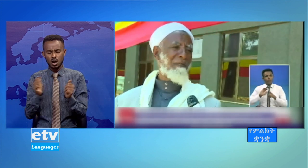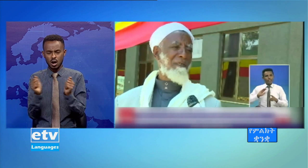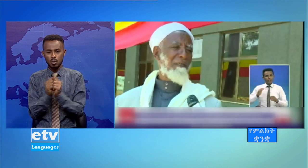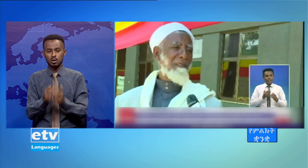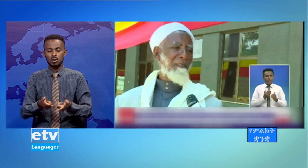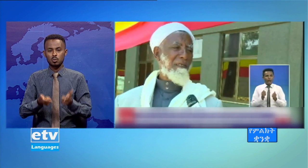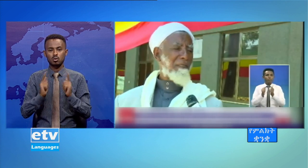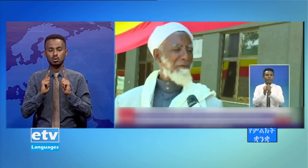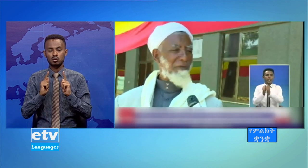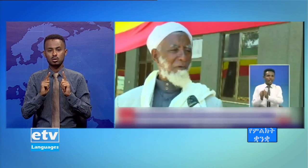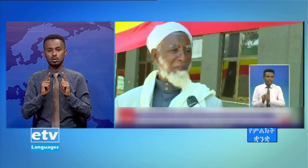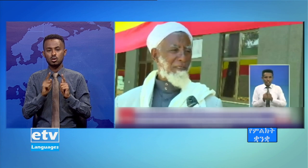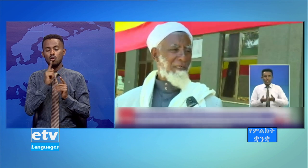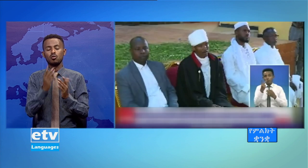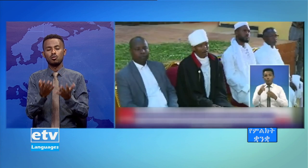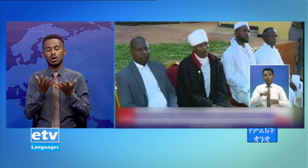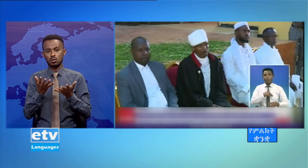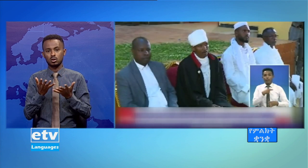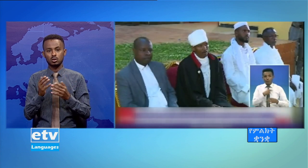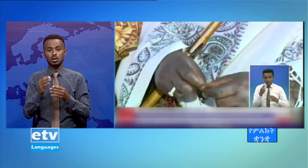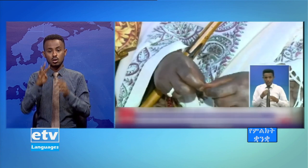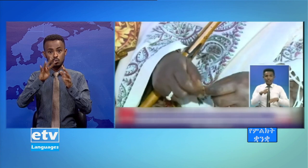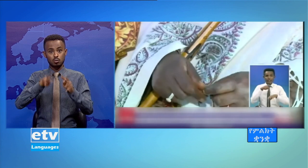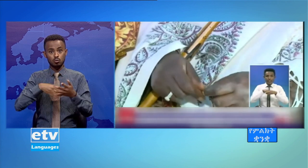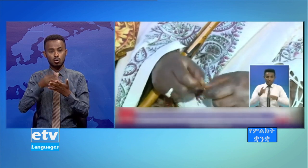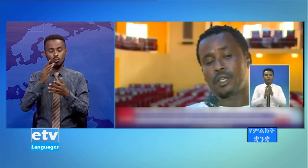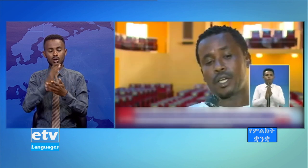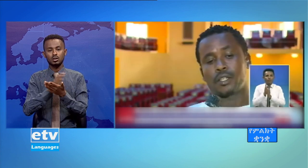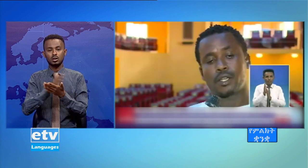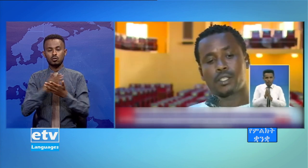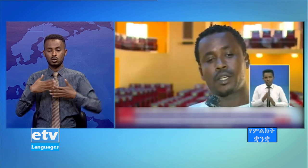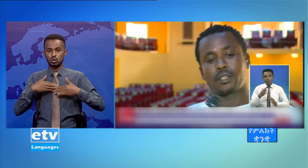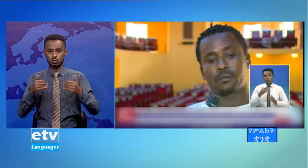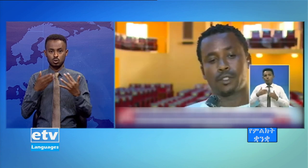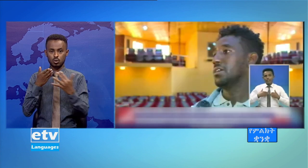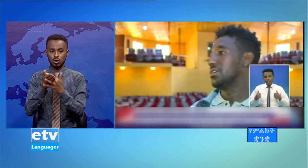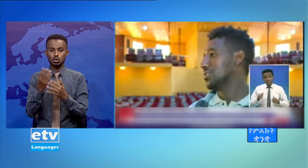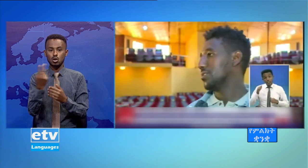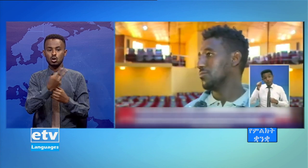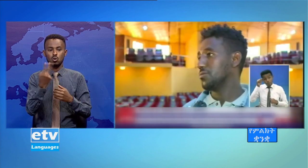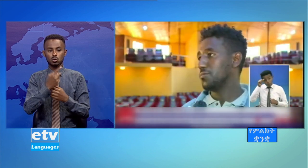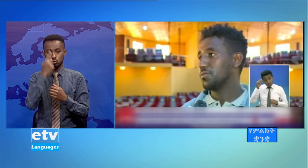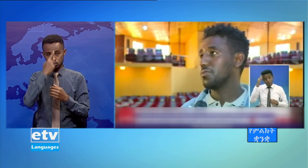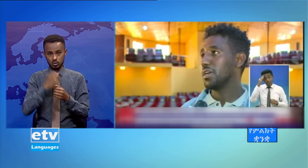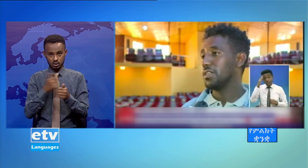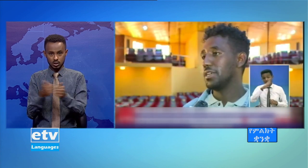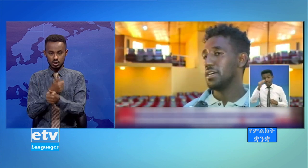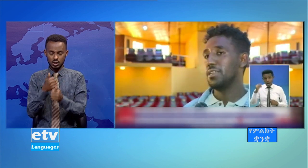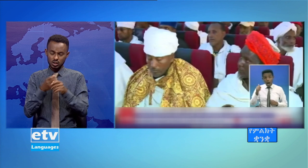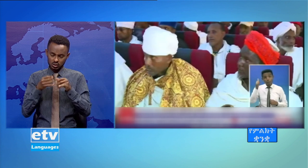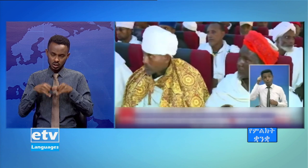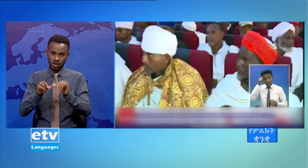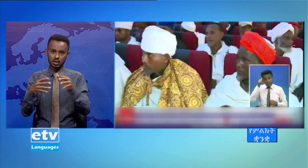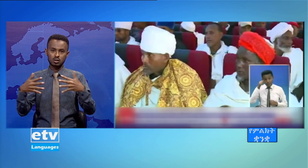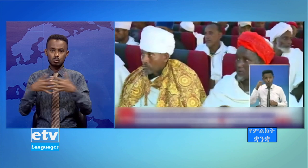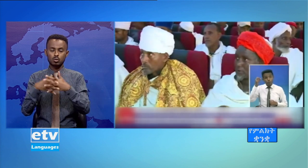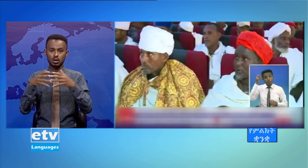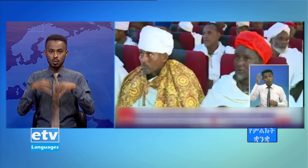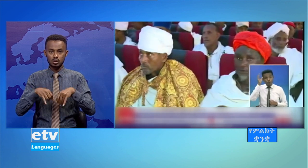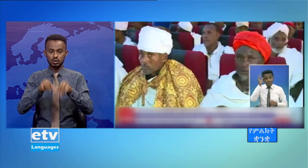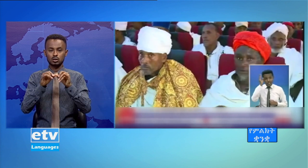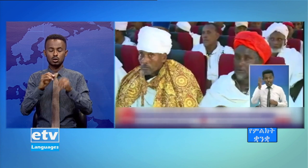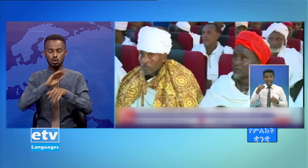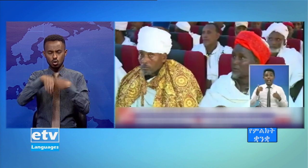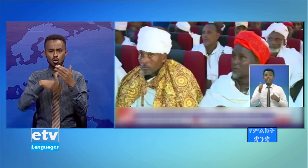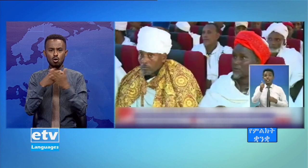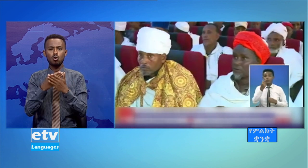ለመኖር ነው ፍላጎታችን። የመድረኩ ተሳታፊ ወጣቶች በበኩላቸው የሁለቱን እምነት ተከታዮች ዘላቂ ትብብር ለማስቀጠል